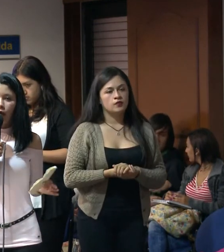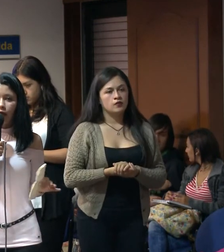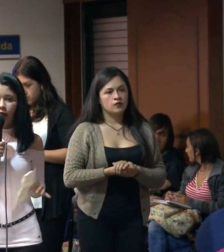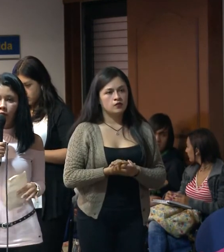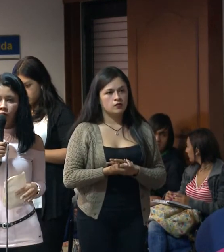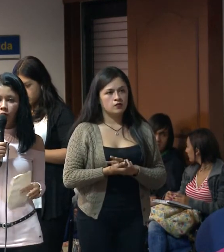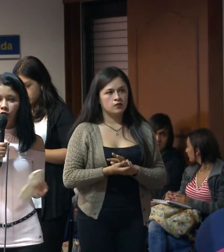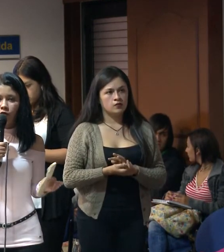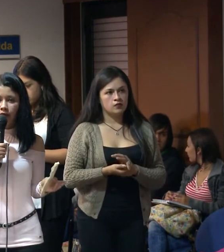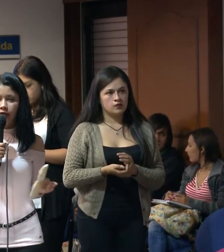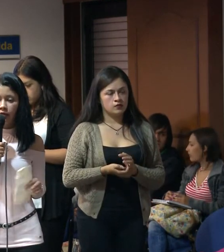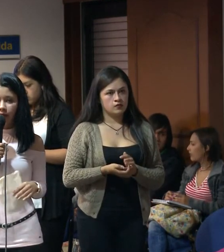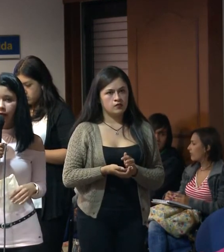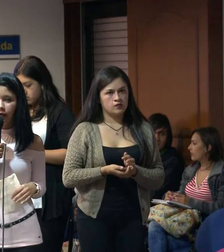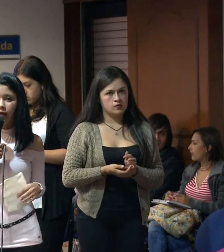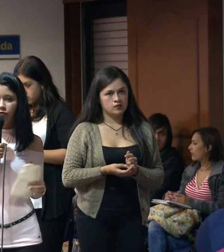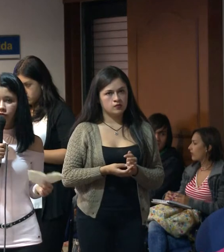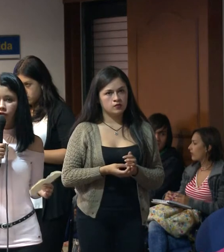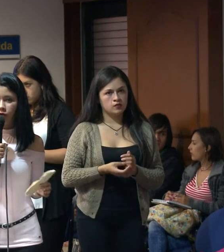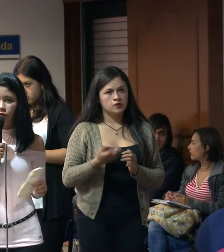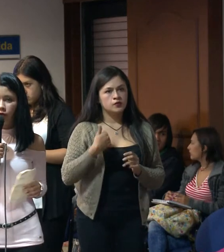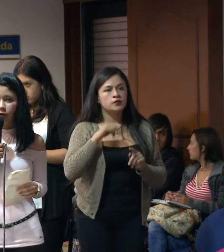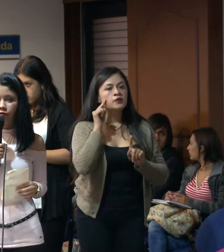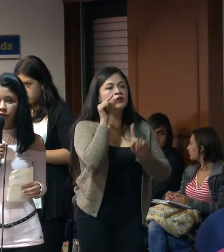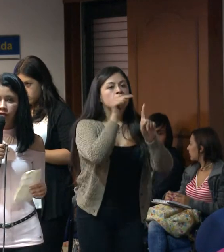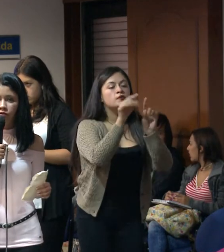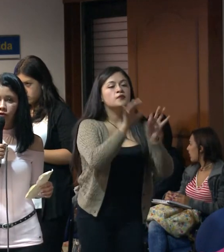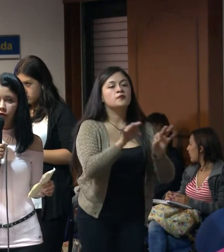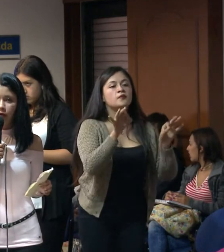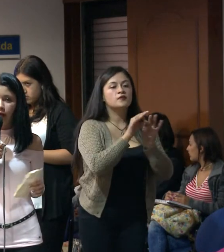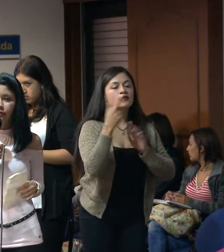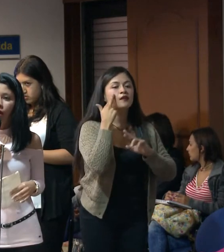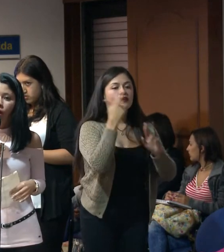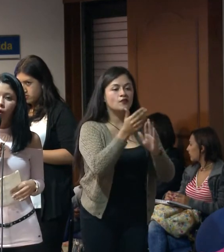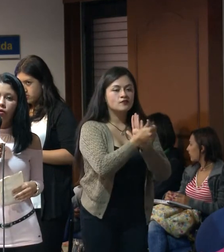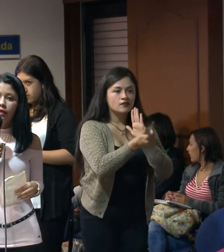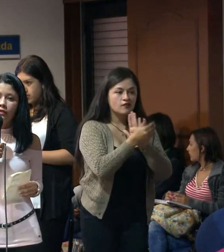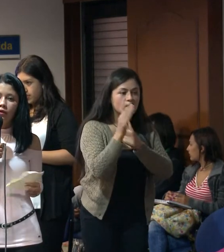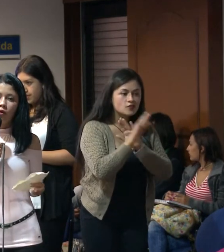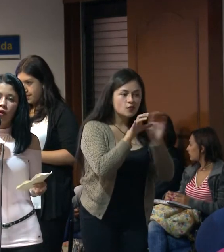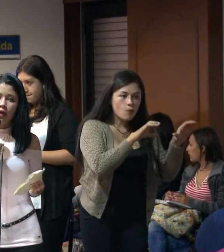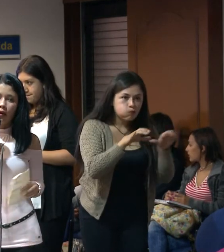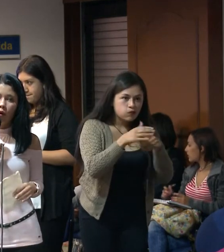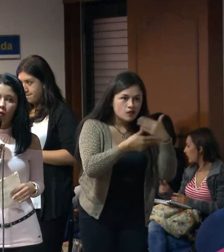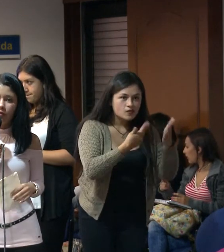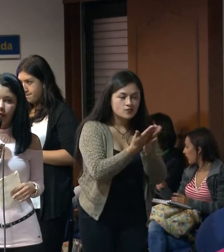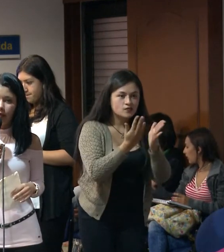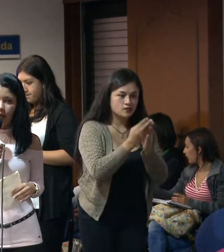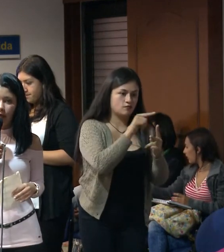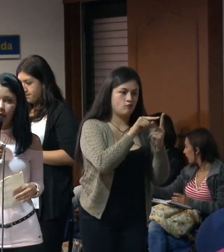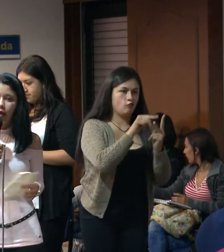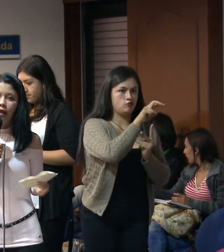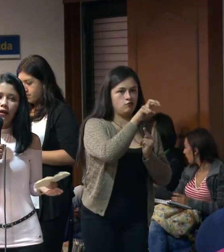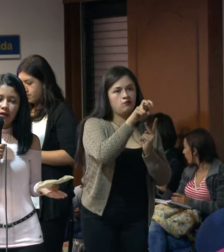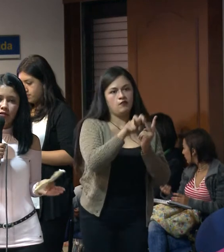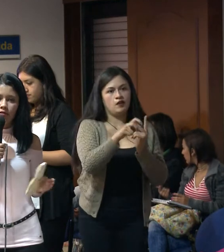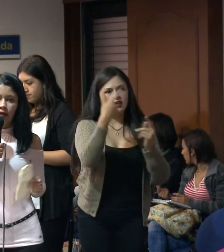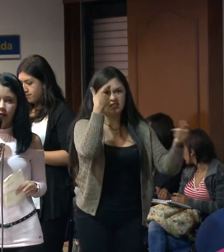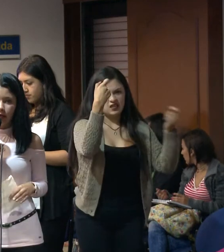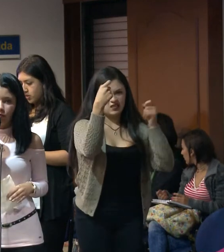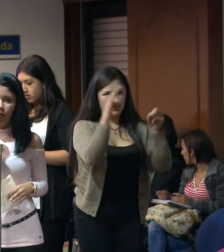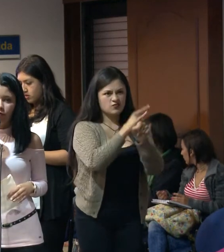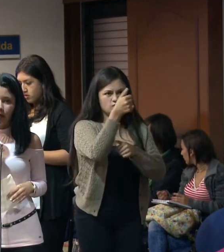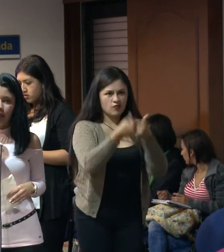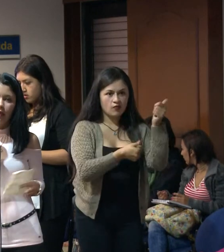objetivo, creamos poder fortalecer y mantener las funciones ejecutivas pues, de estos dos niveles, utilizando como estrategia la narración